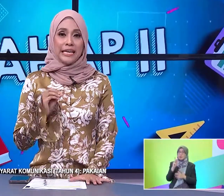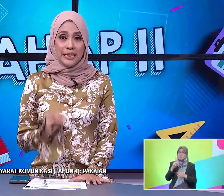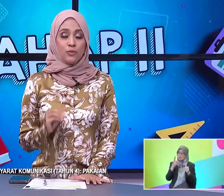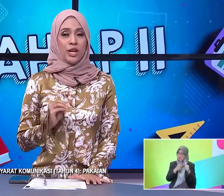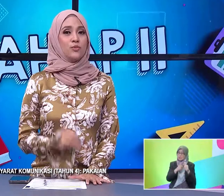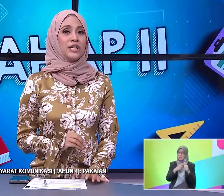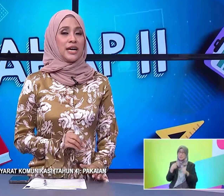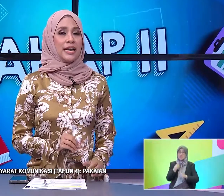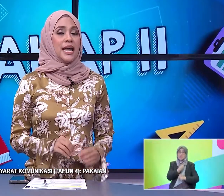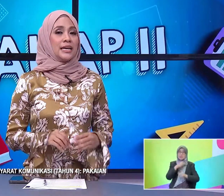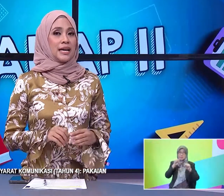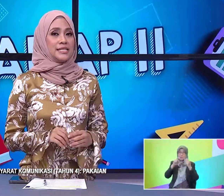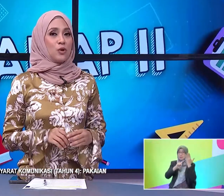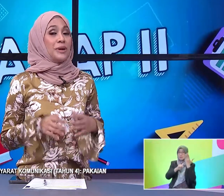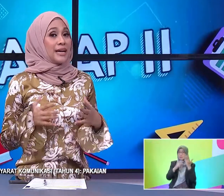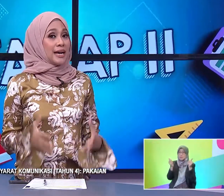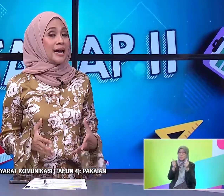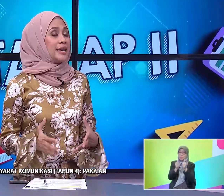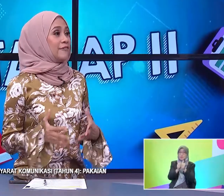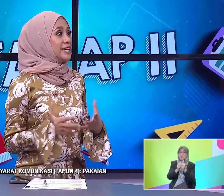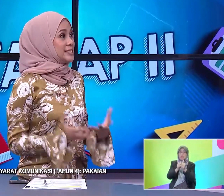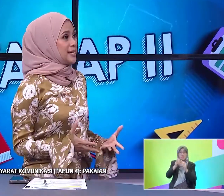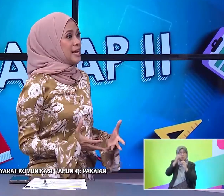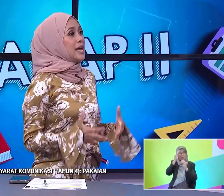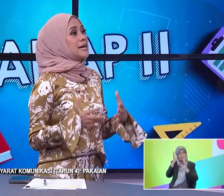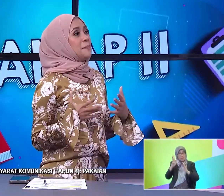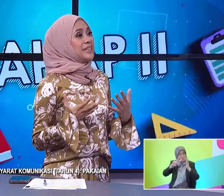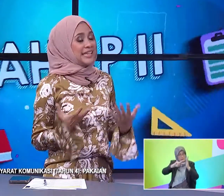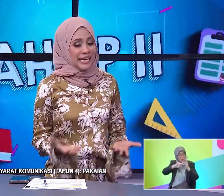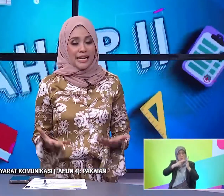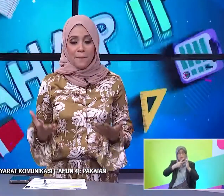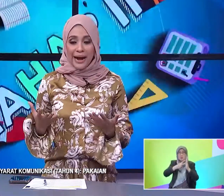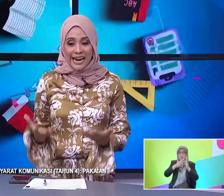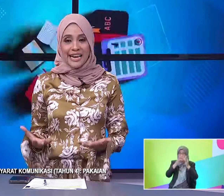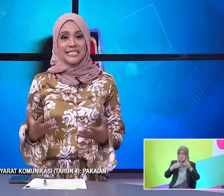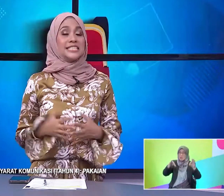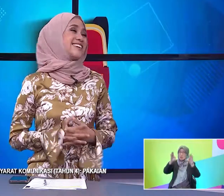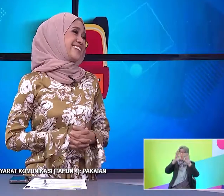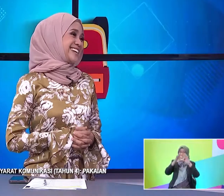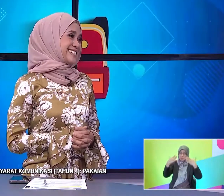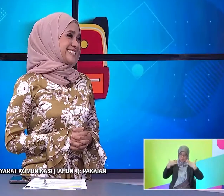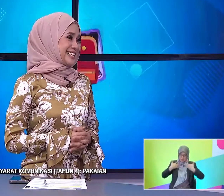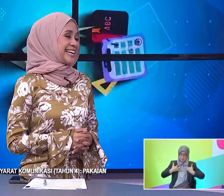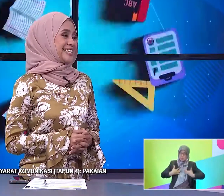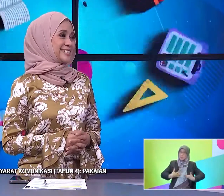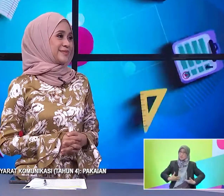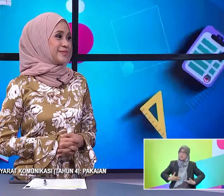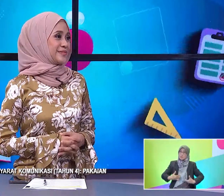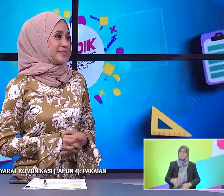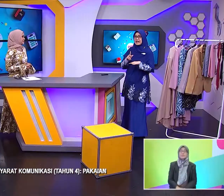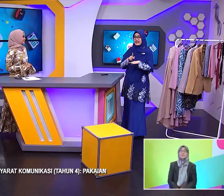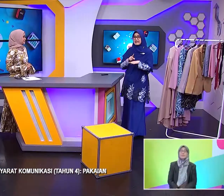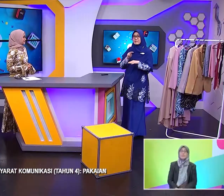mungkin kita boleh mulkhan dengan Ceko menerangkan definisi kepentingan pakaian secara ringkas silakan